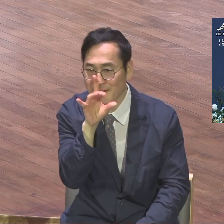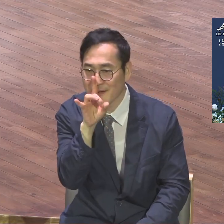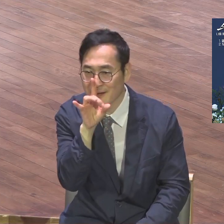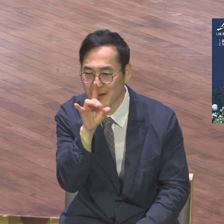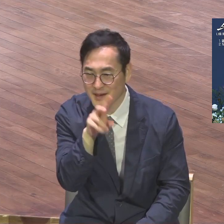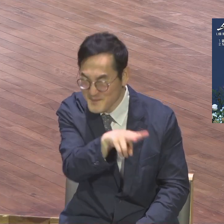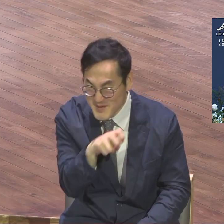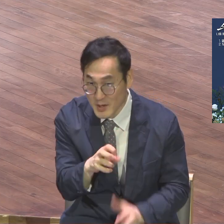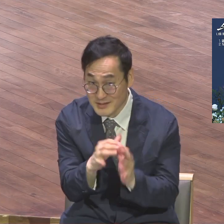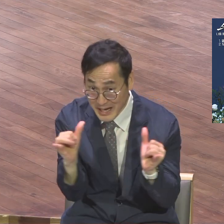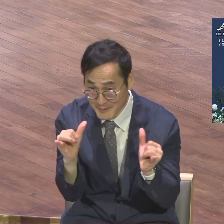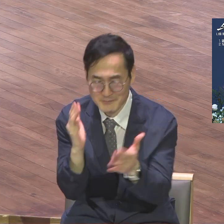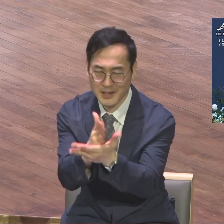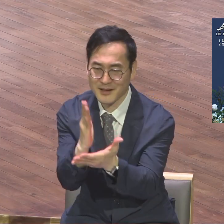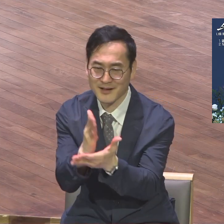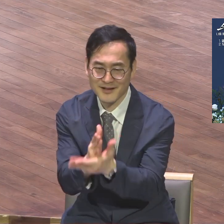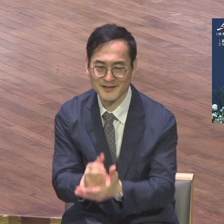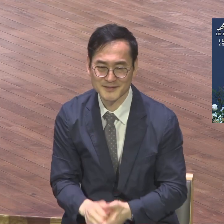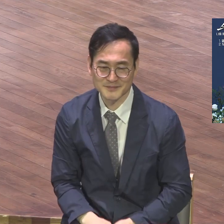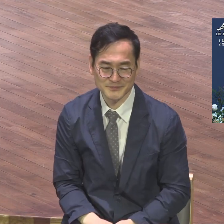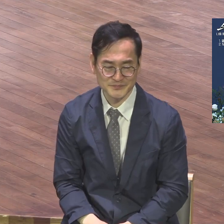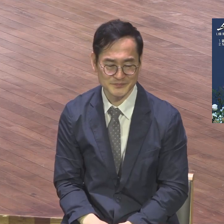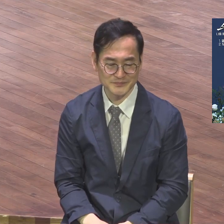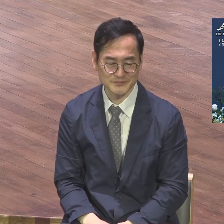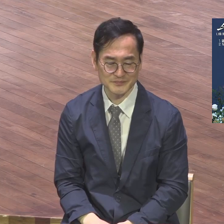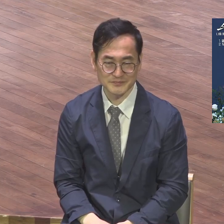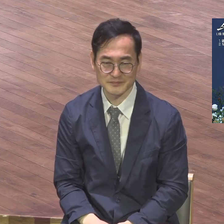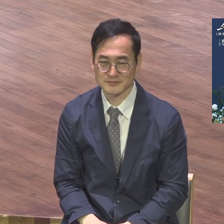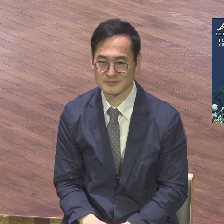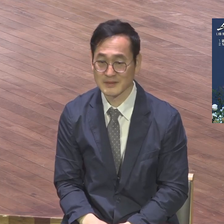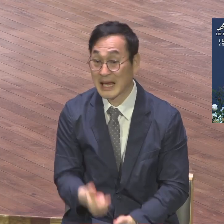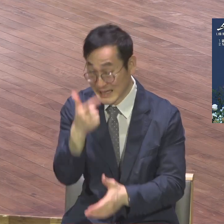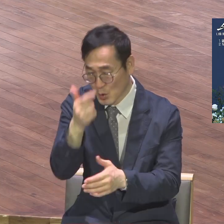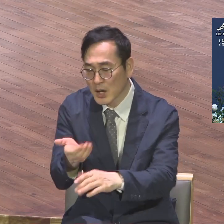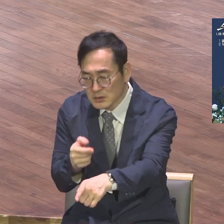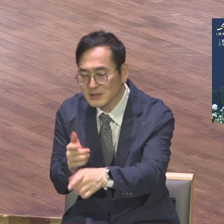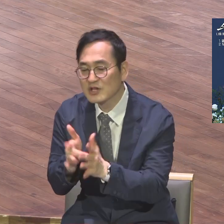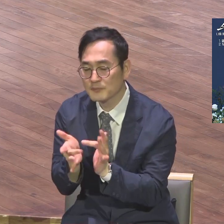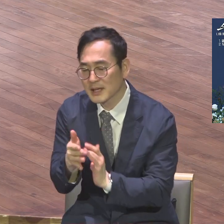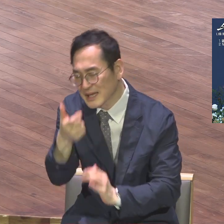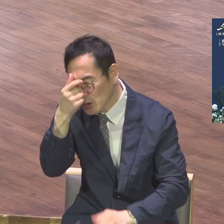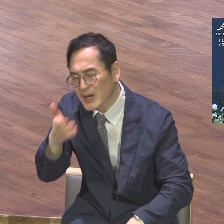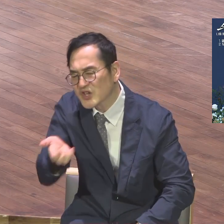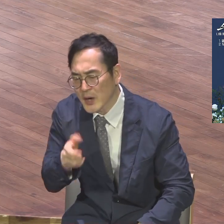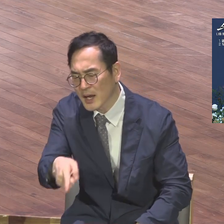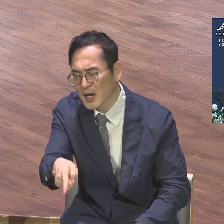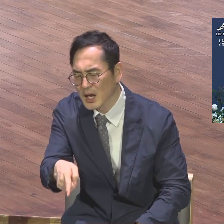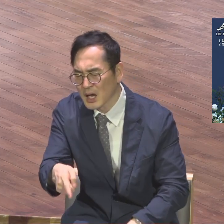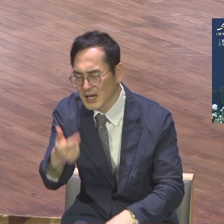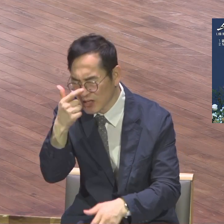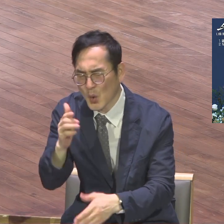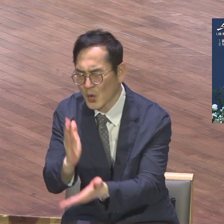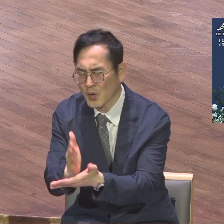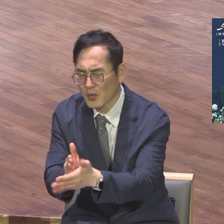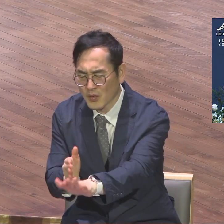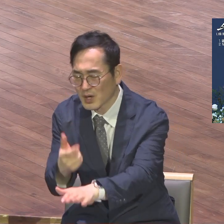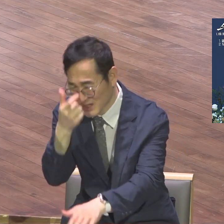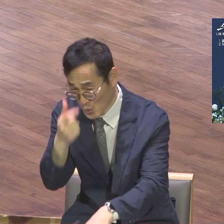돼. 기도하면 하나님 너 가서 화해하고 와. 내 너 기도 안 들어. 너 하이부터 하고